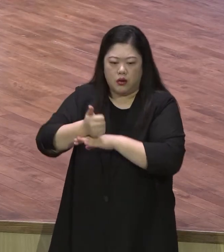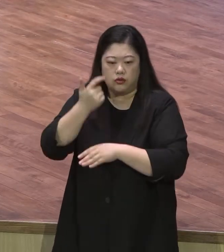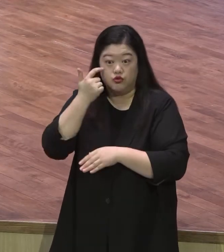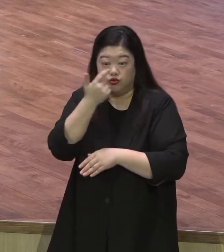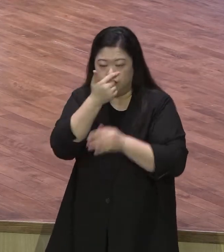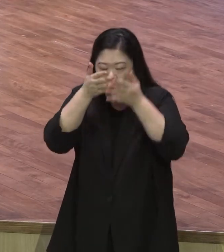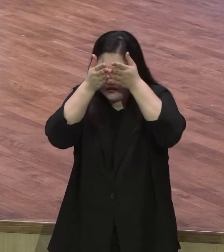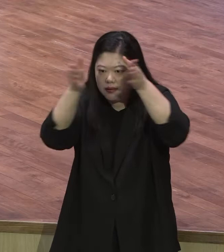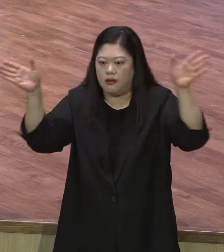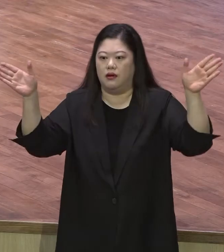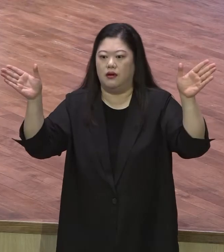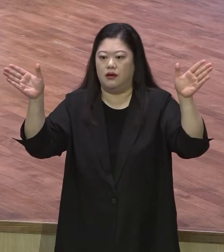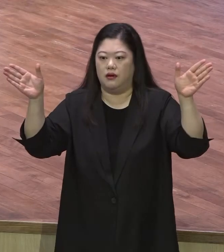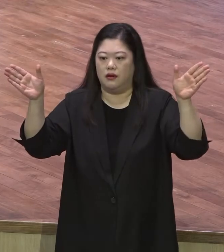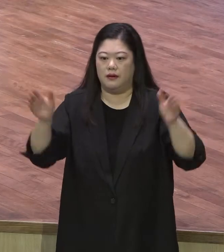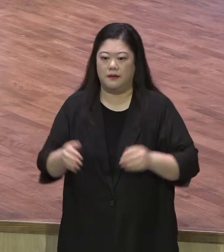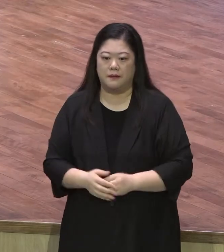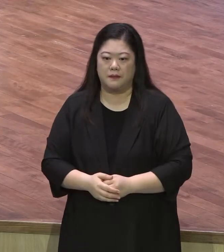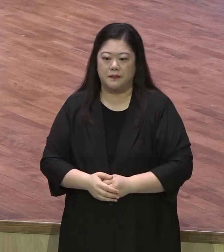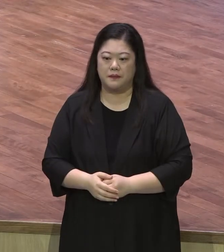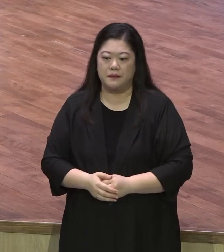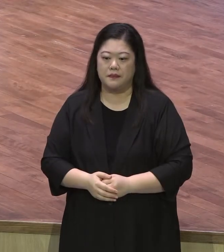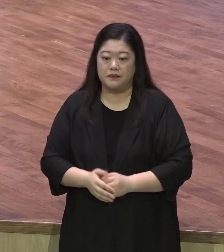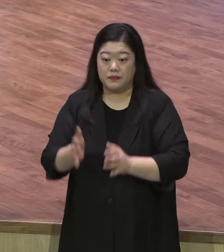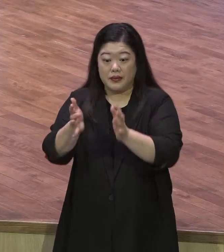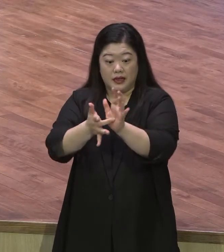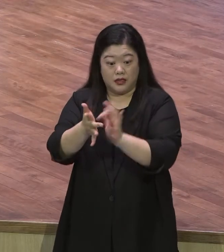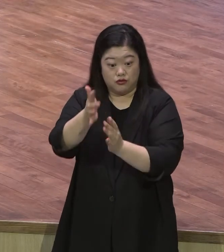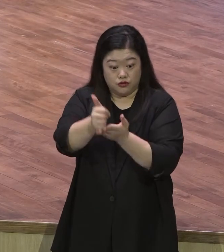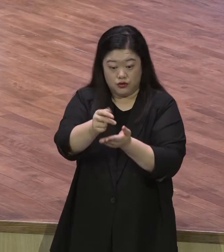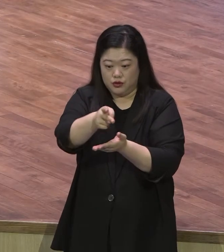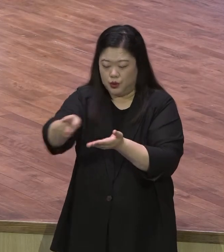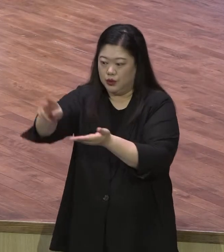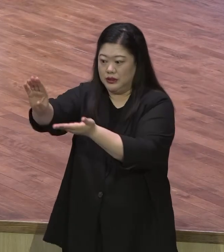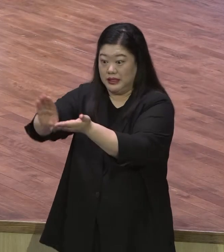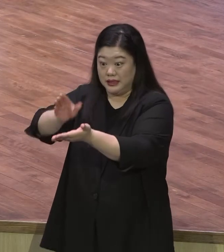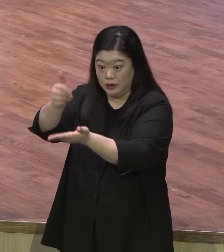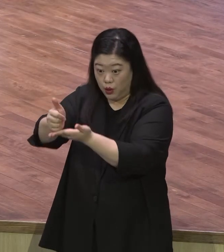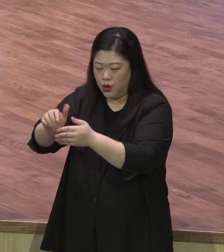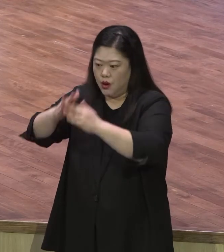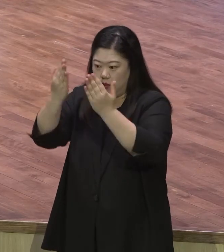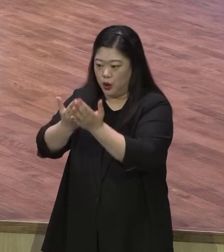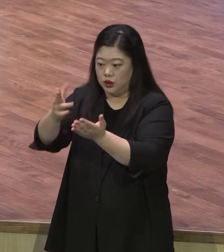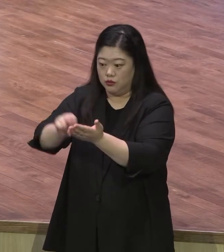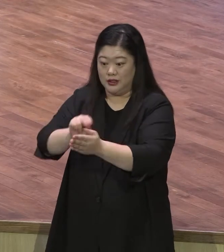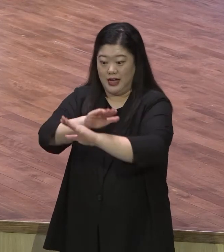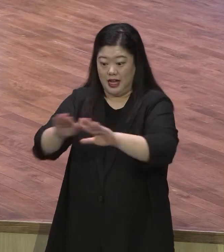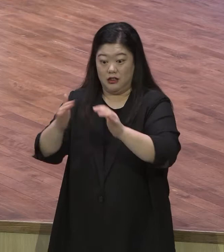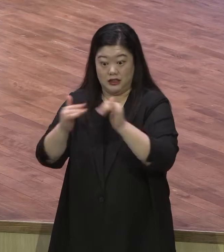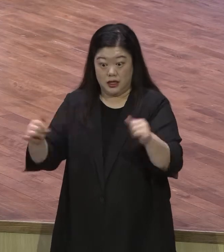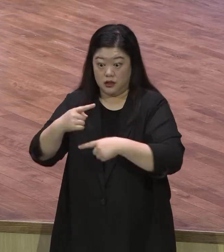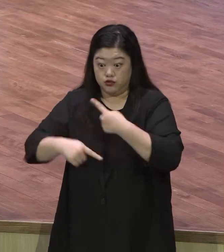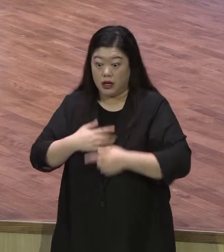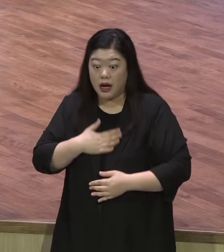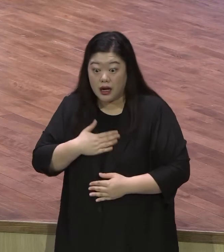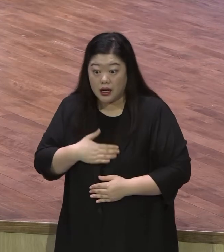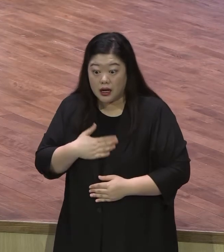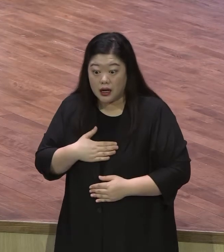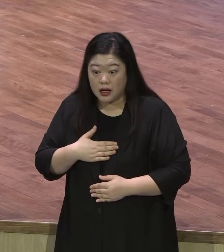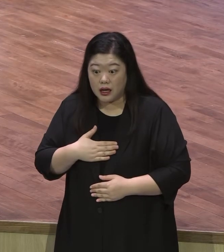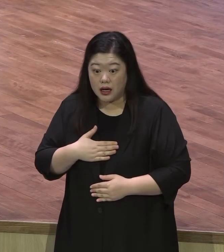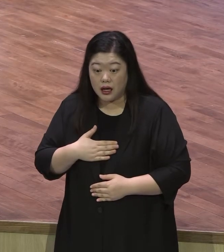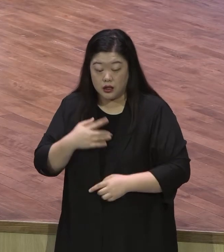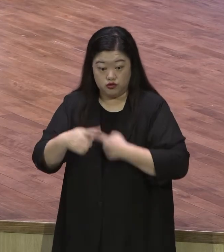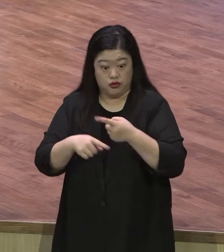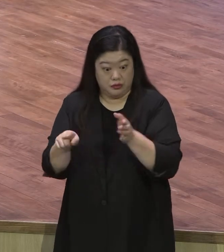예수가 그리스도 내 인생의 모든 문제의 일자 되신다는 이 참 진리의 복음을 깨달은 여러분들